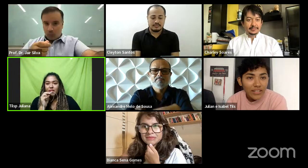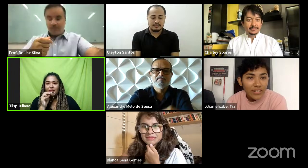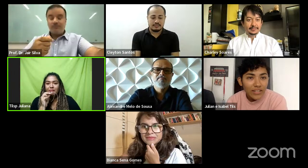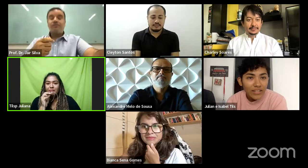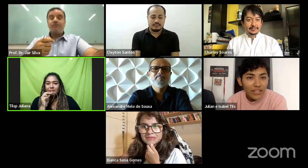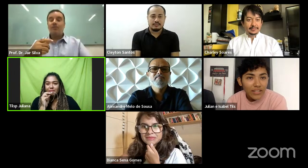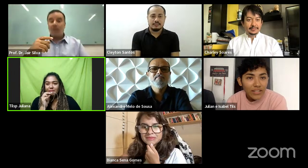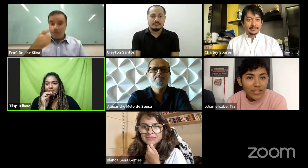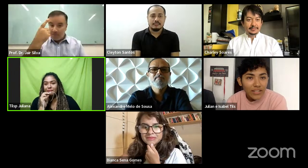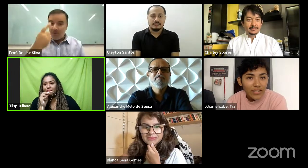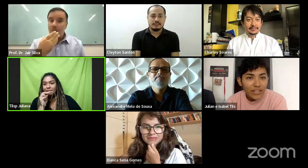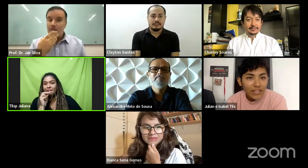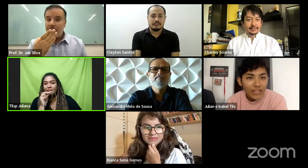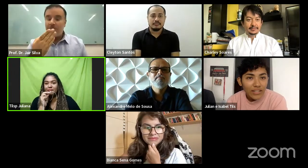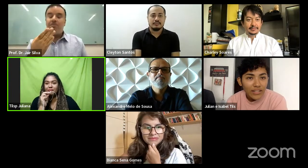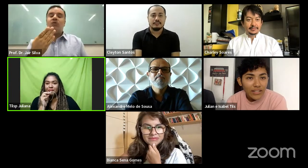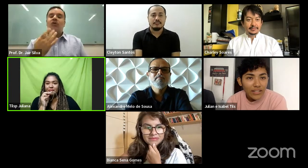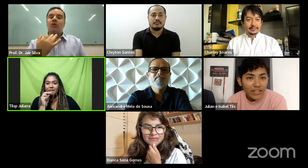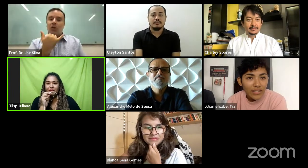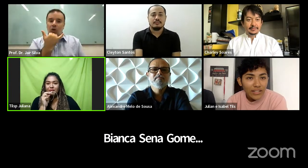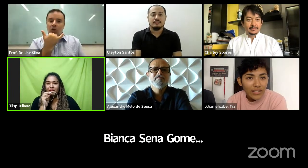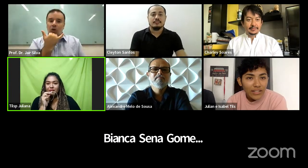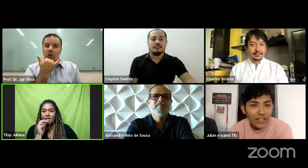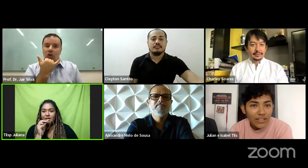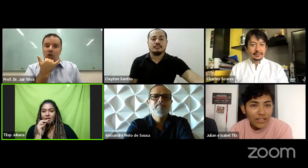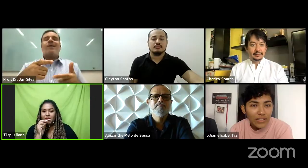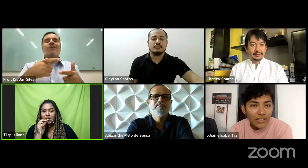Então, vamos lá.